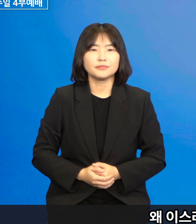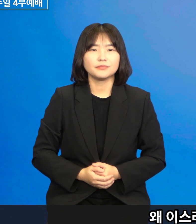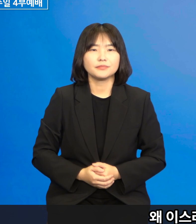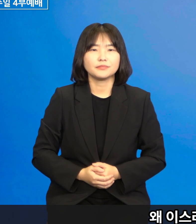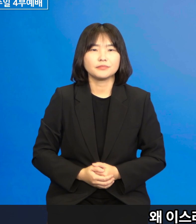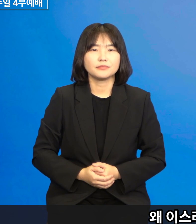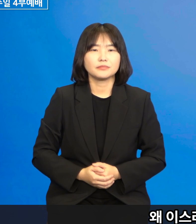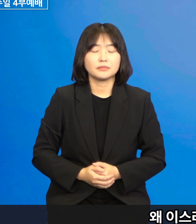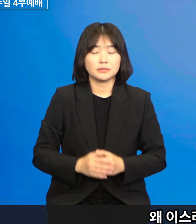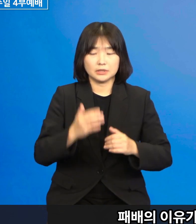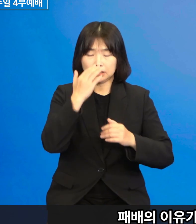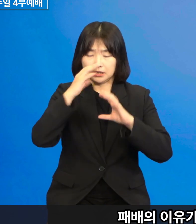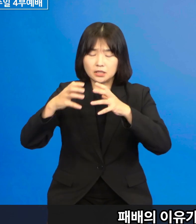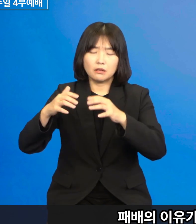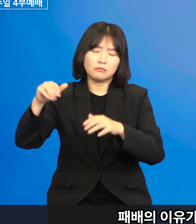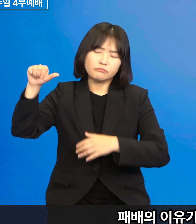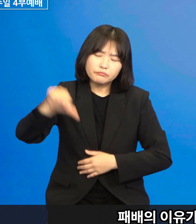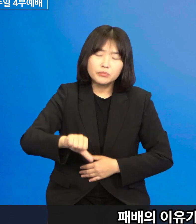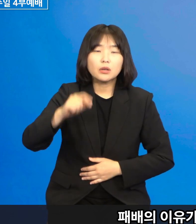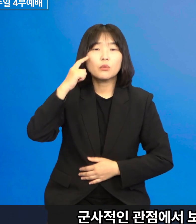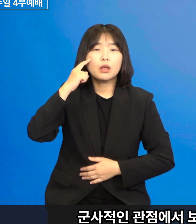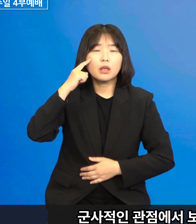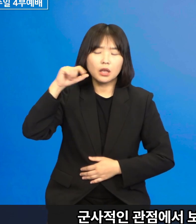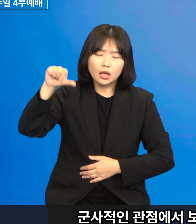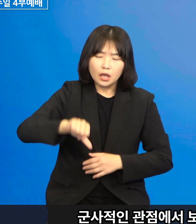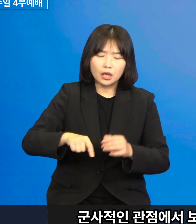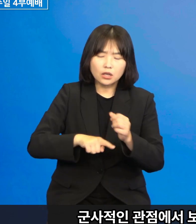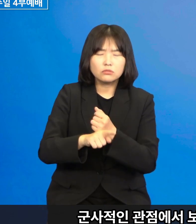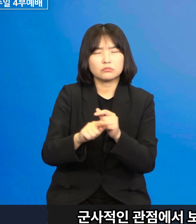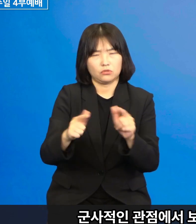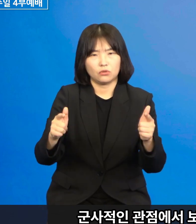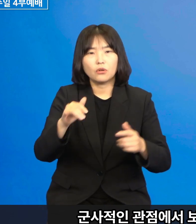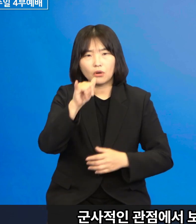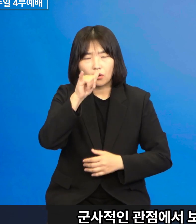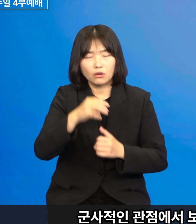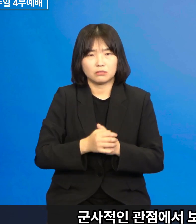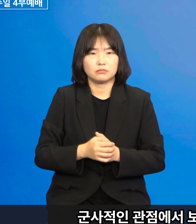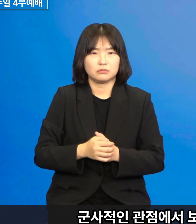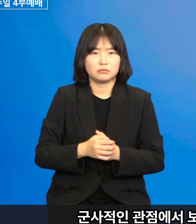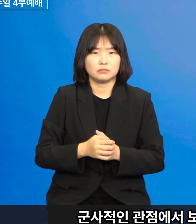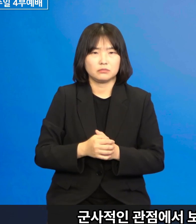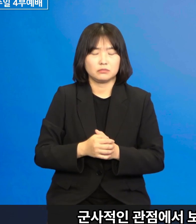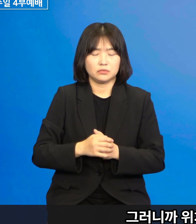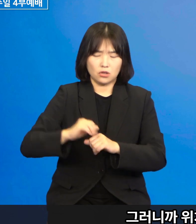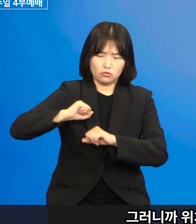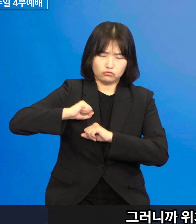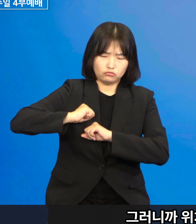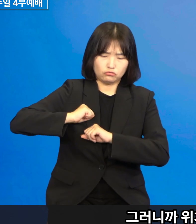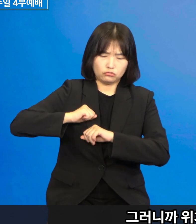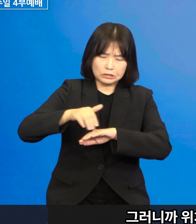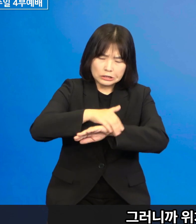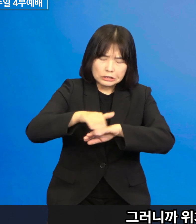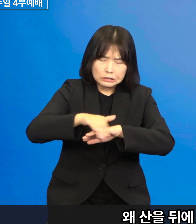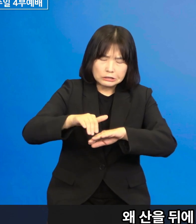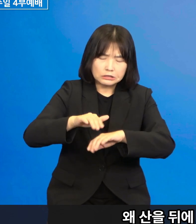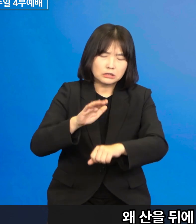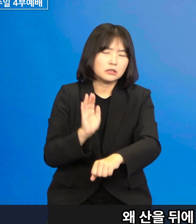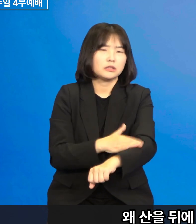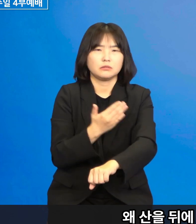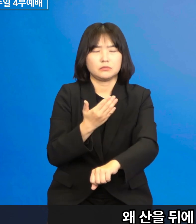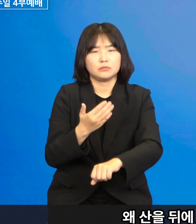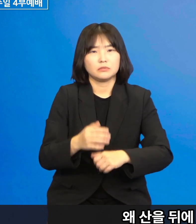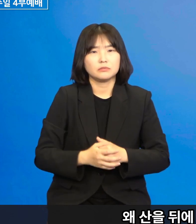왜 이스라엘이 졌는가? 패배 이유가 여러 가지가 있어요. 군사적인 관점에서 보면 전략의 부재이기도 하고, 그러니까 위치를 잘못 잡았어요.